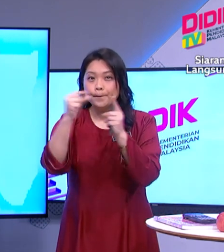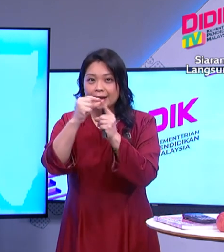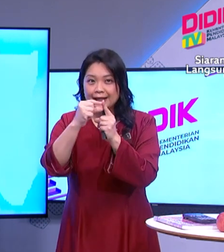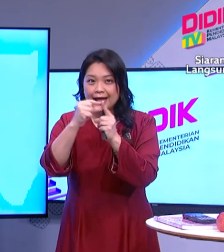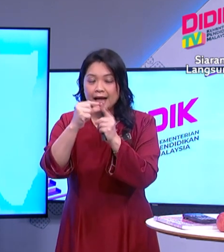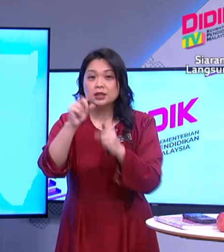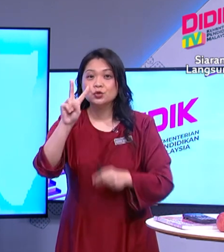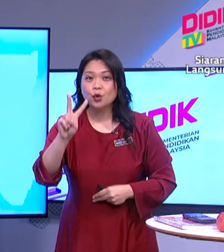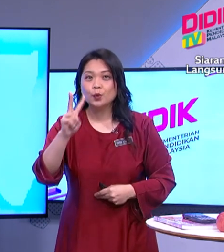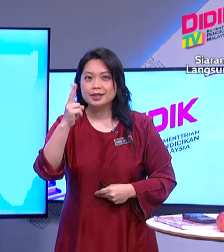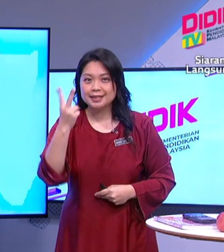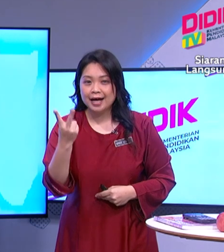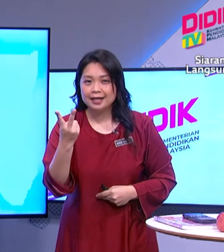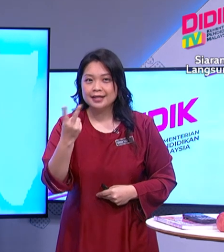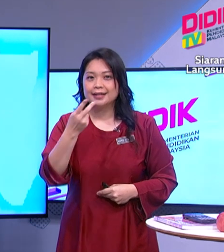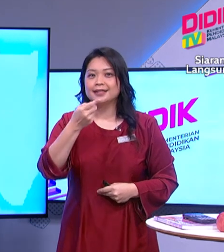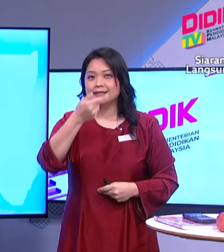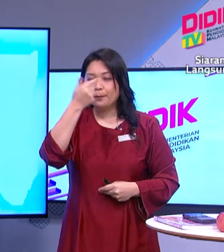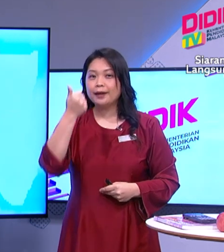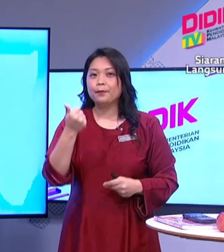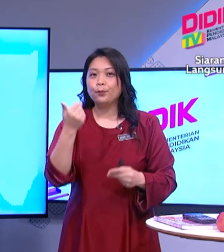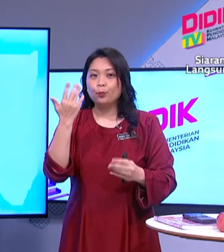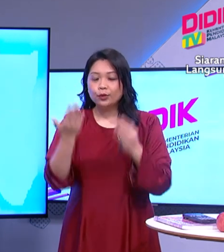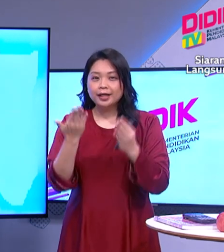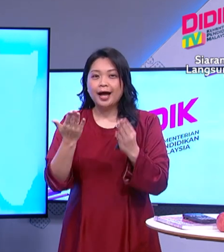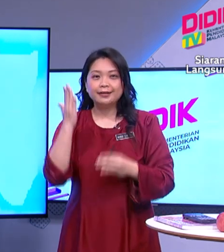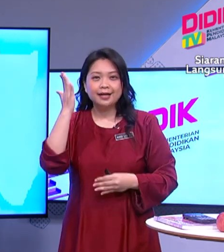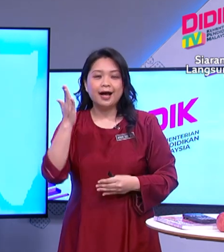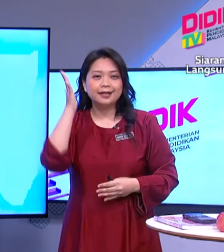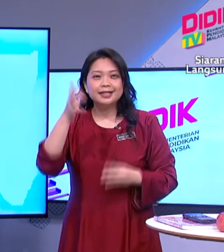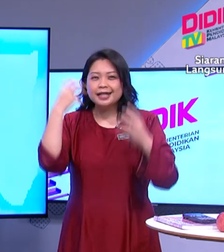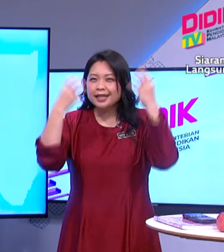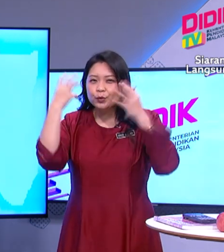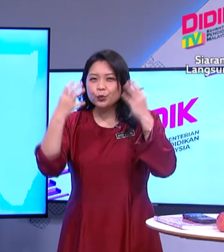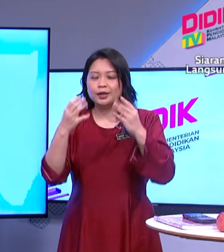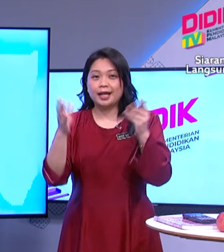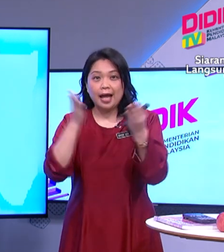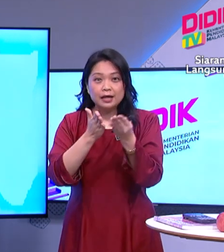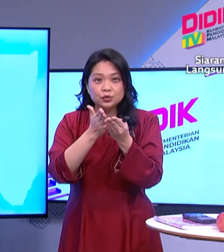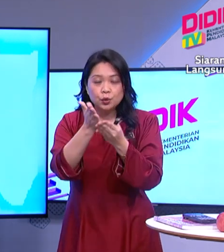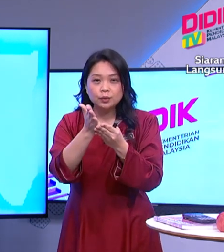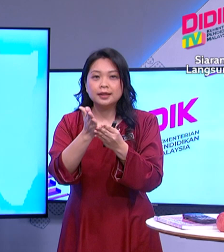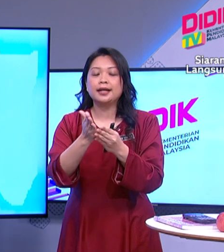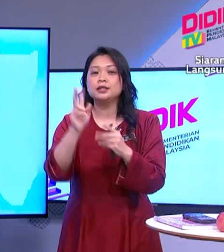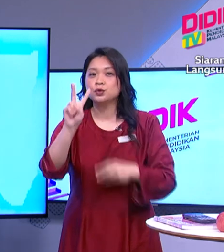pekataan songsang sebab mungkin anda akan keliru dengan langsung dengan